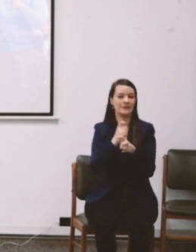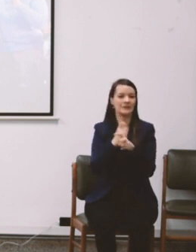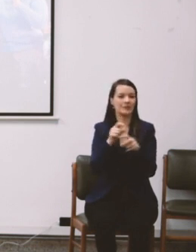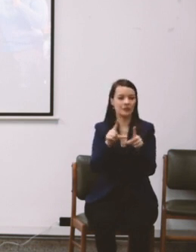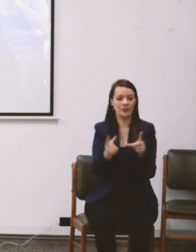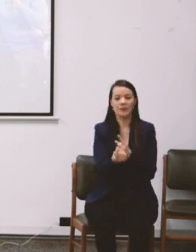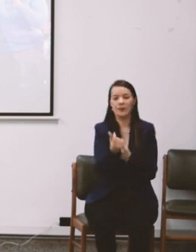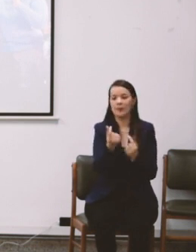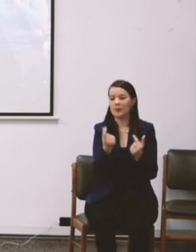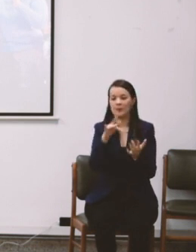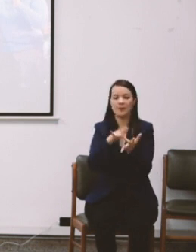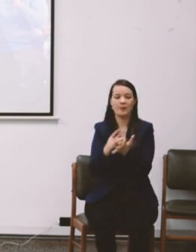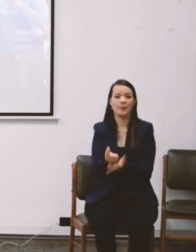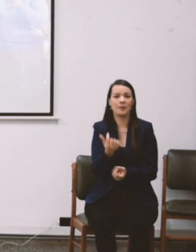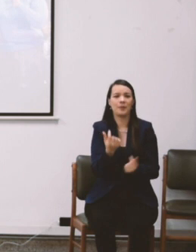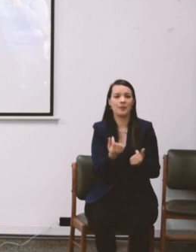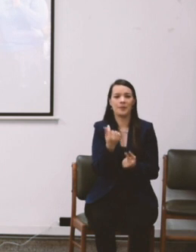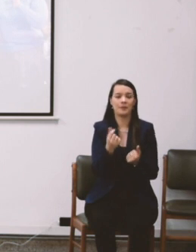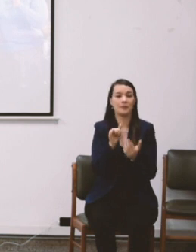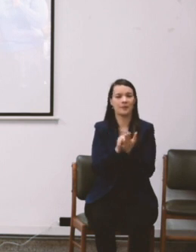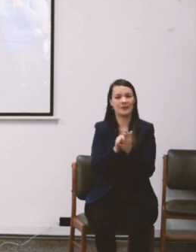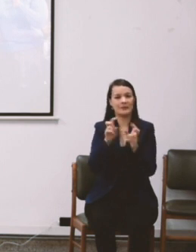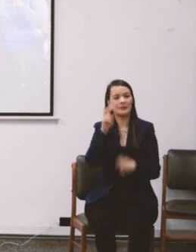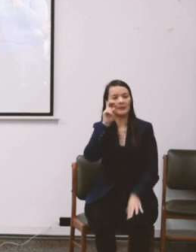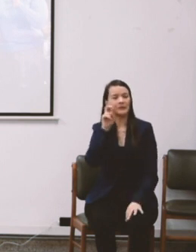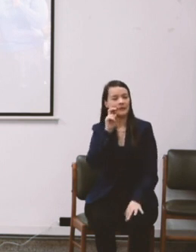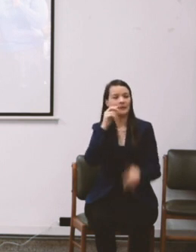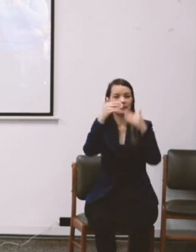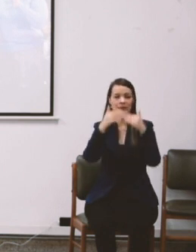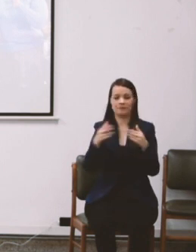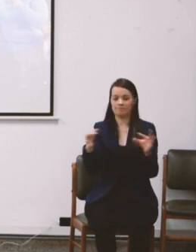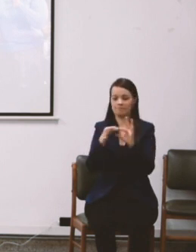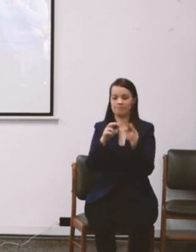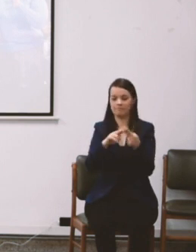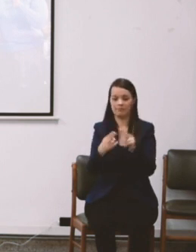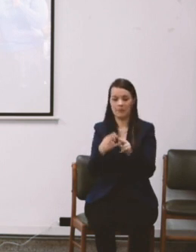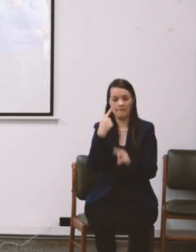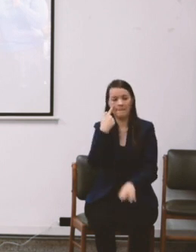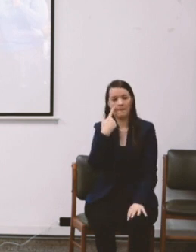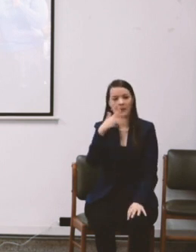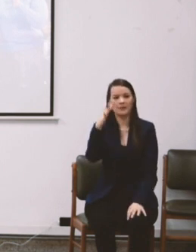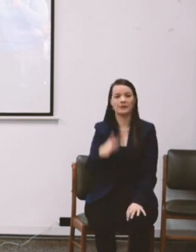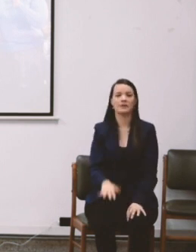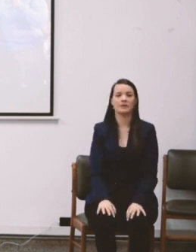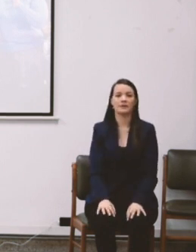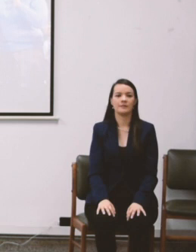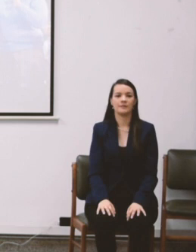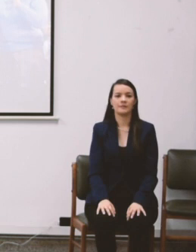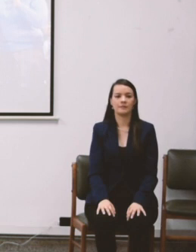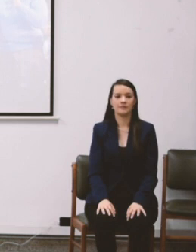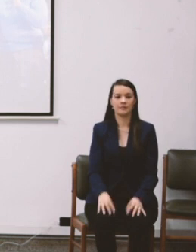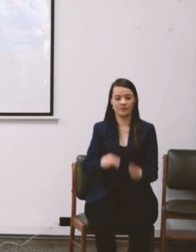acotados, ¿no? Entonces les digo que cuando uno piensa la sexualidad y la discapacidad, pareciera que así como hay clasificación